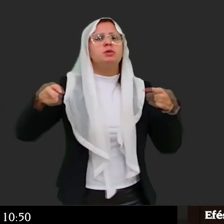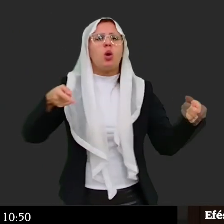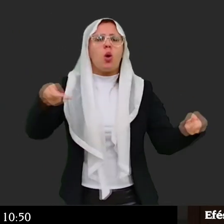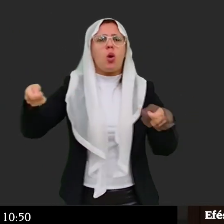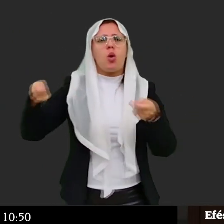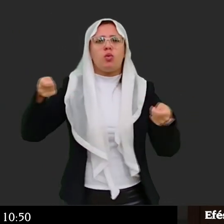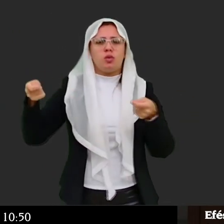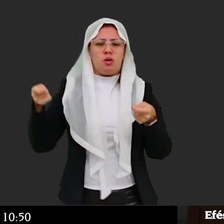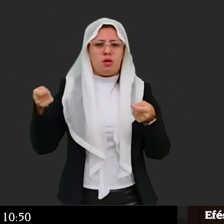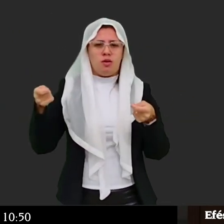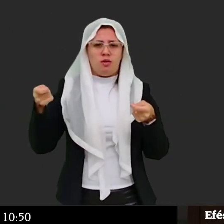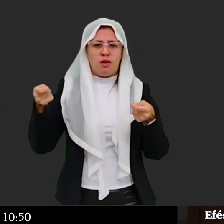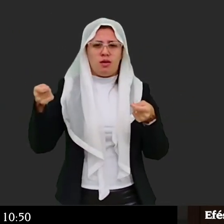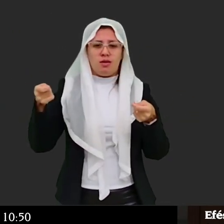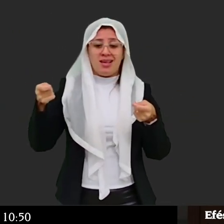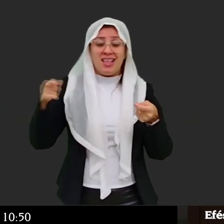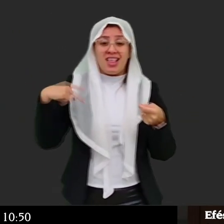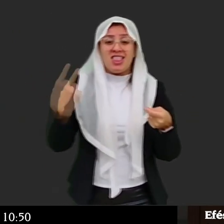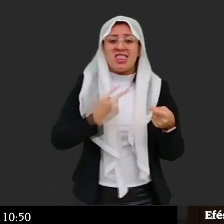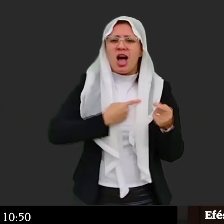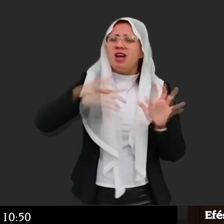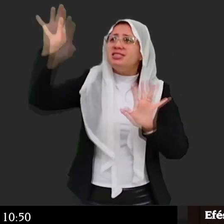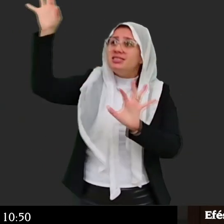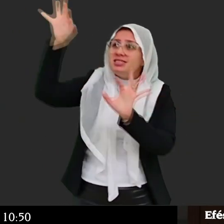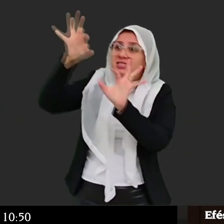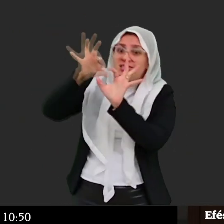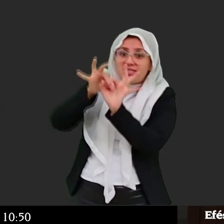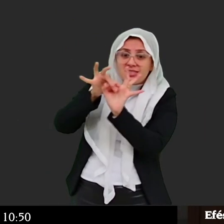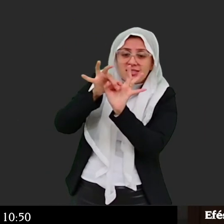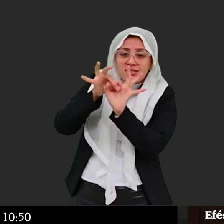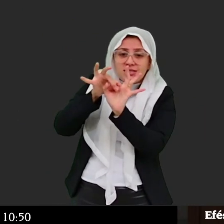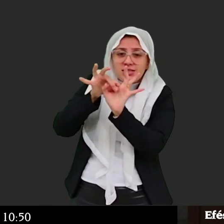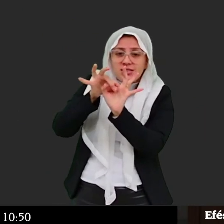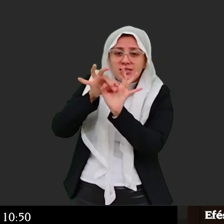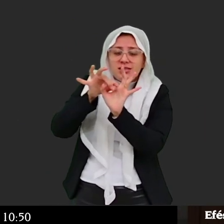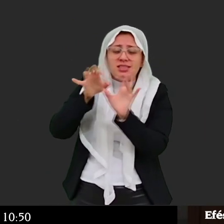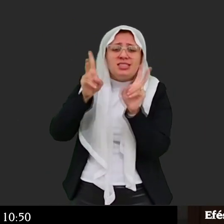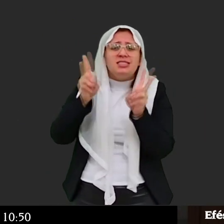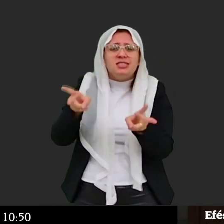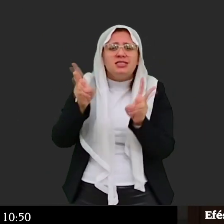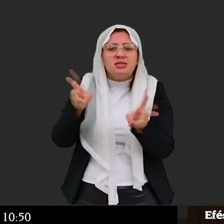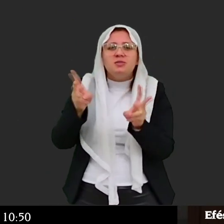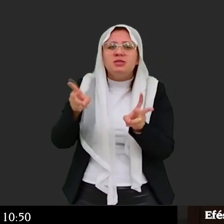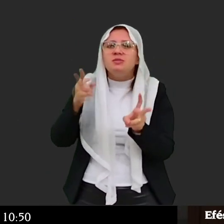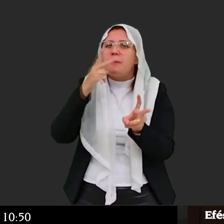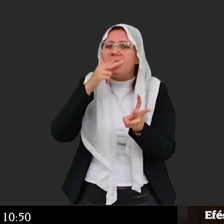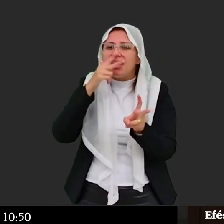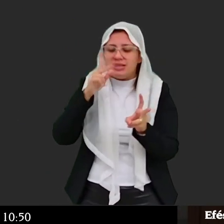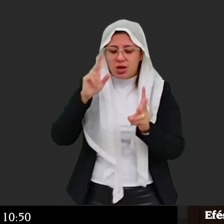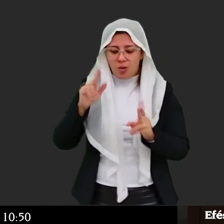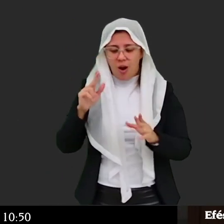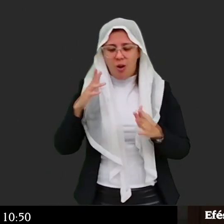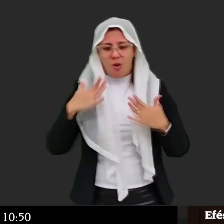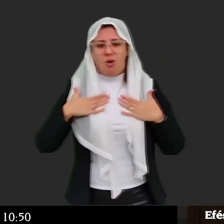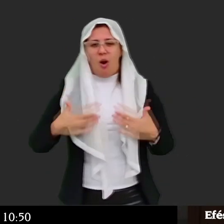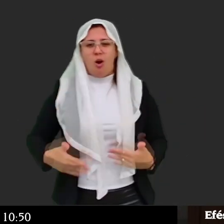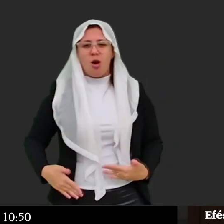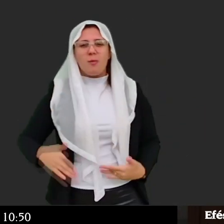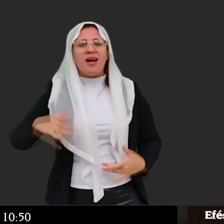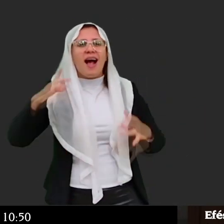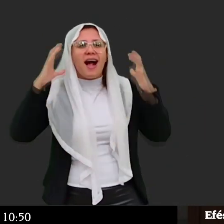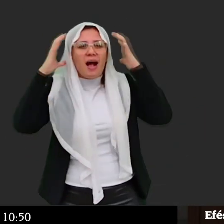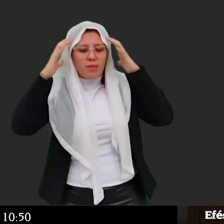corpo bem ajustado e ligado, pelo auxílio de todas as juntas, segundo a